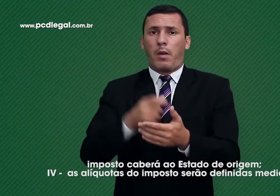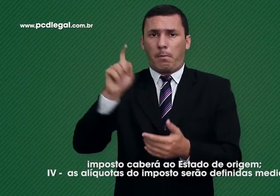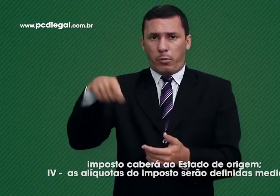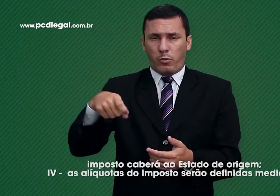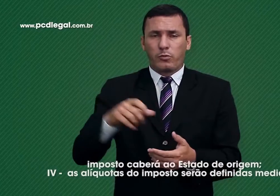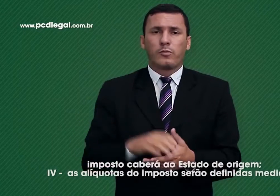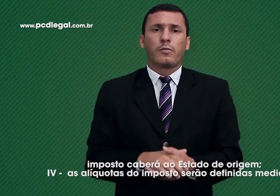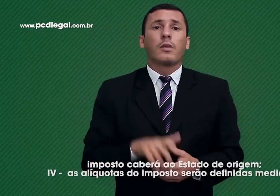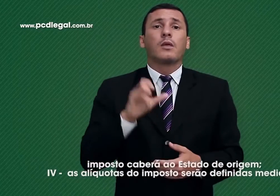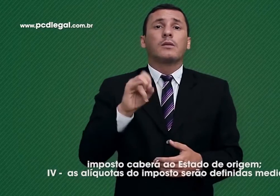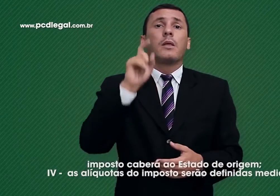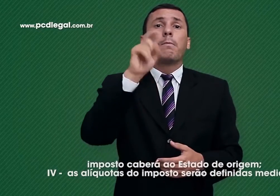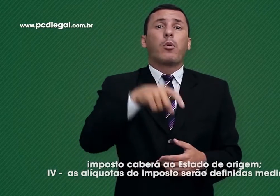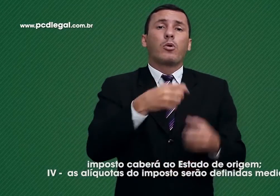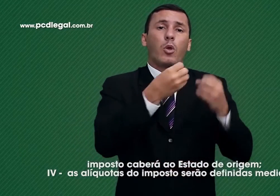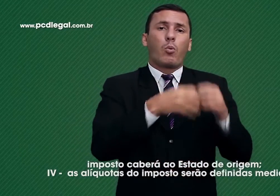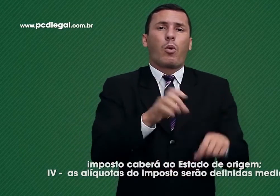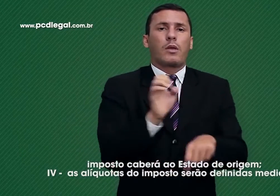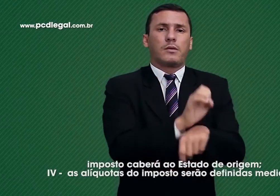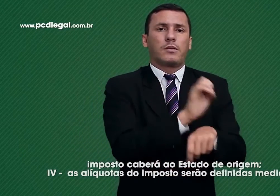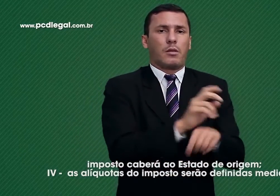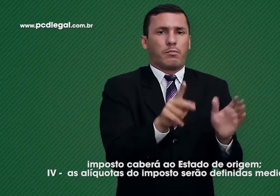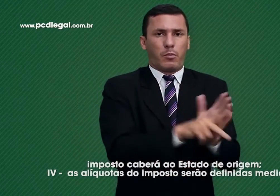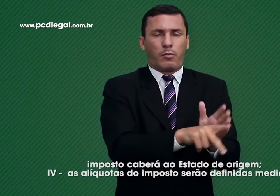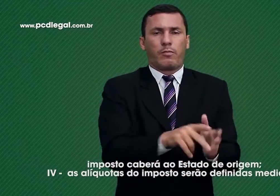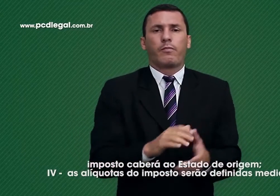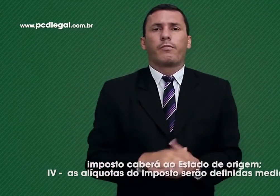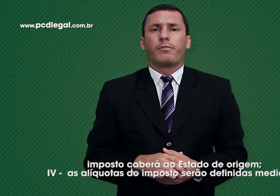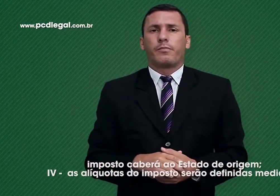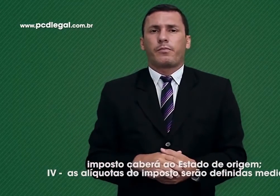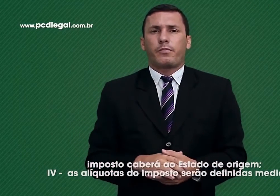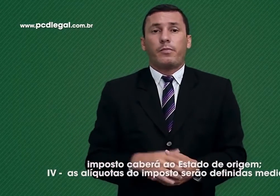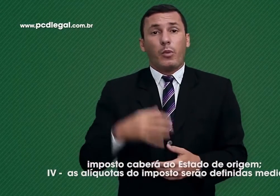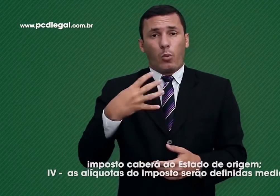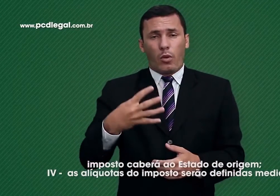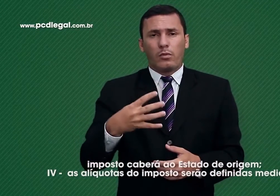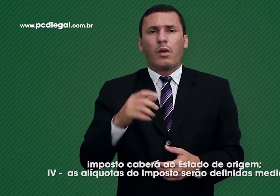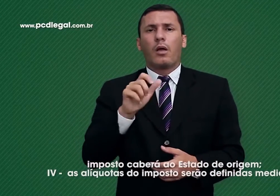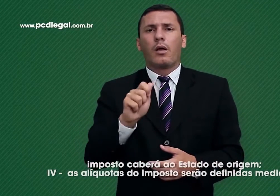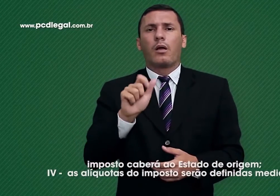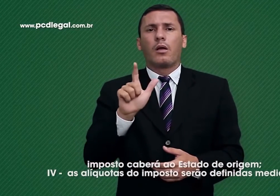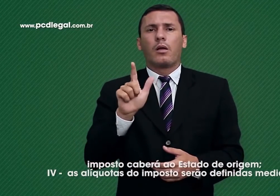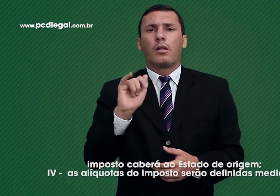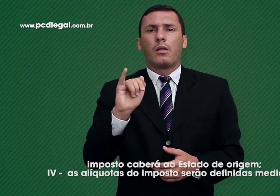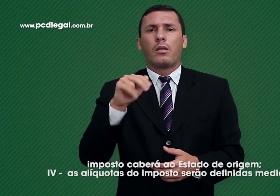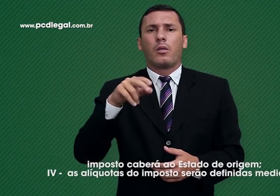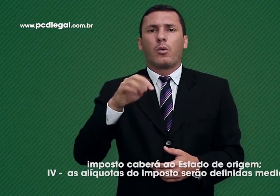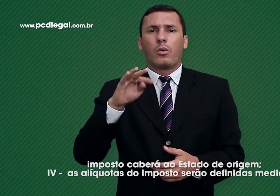contribuinte, o imposto caberá ao estado de origem. 4. As alíquotas do